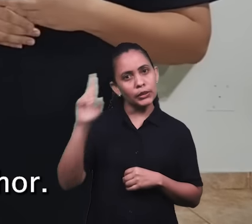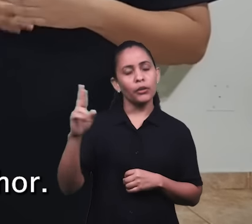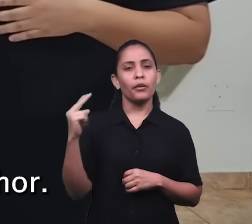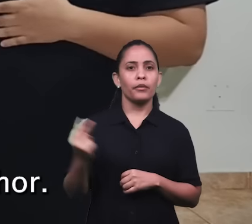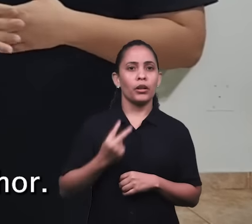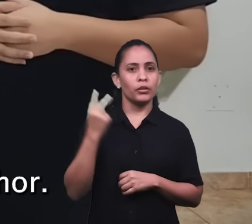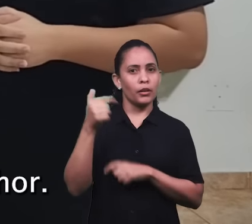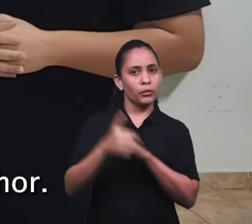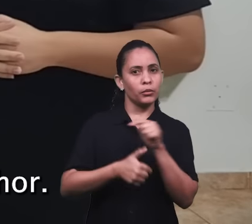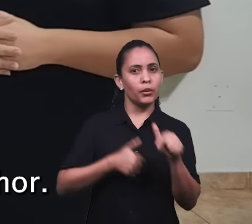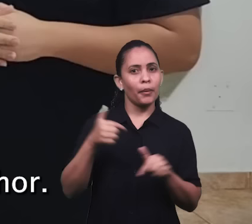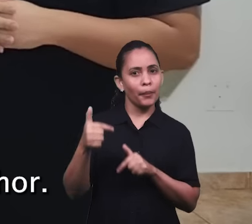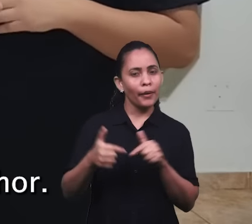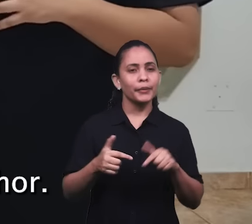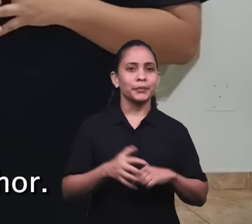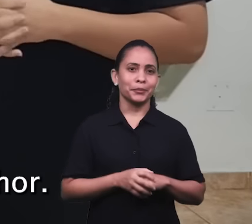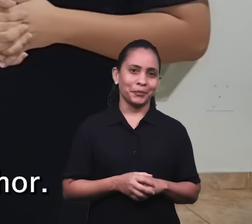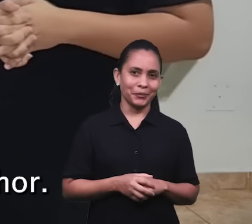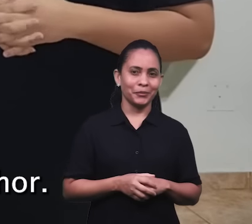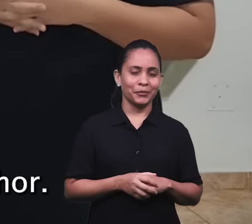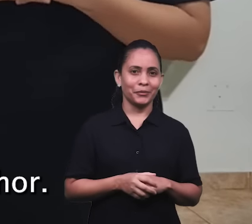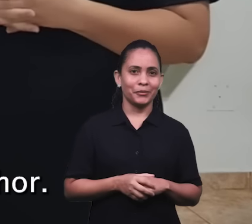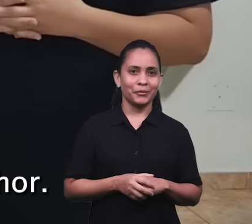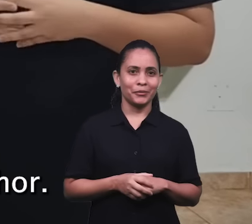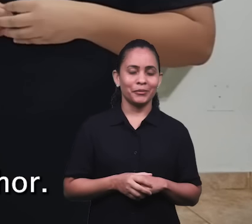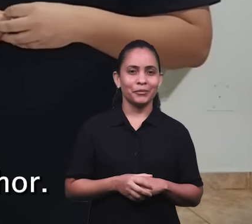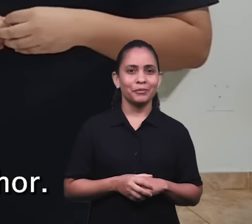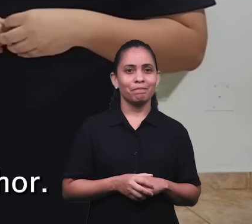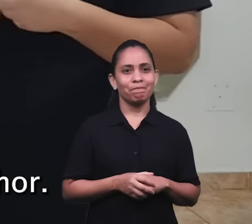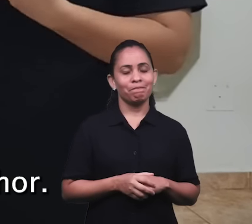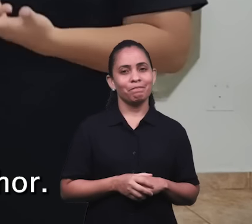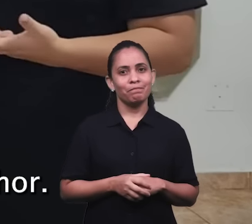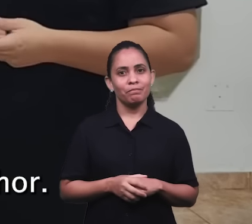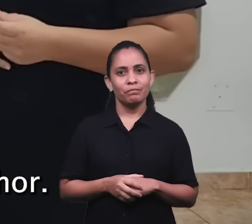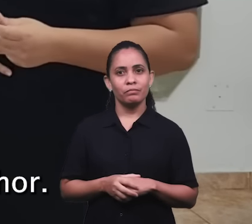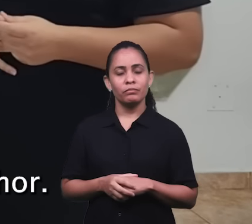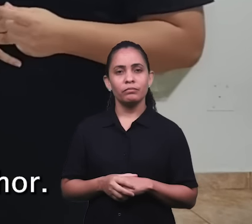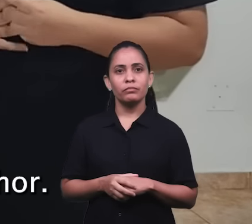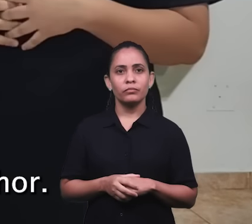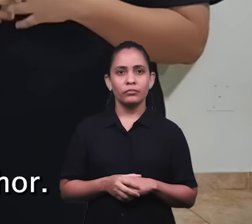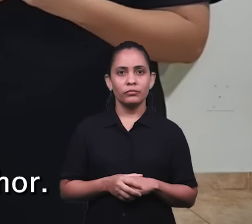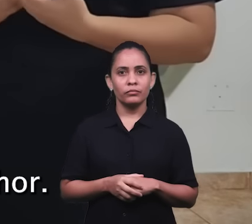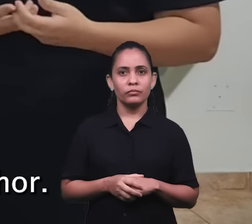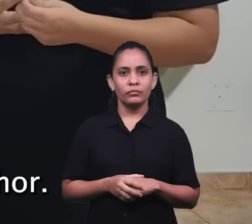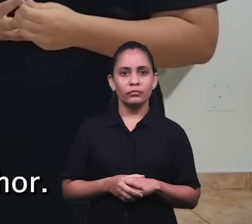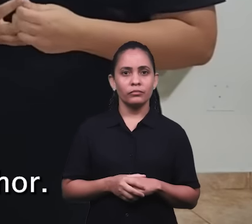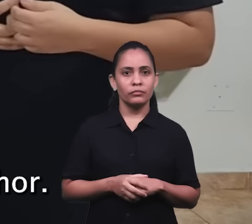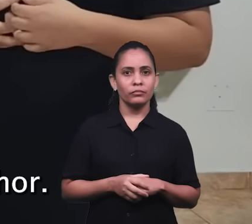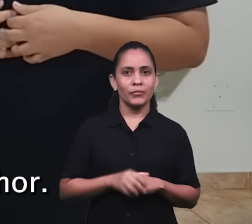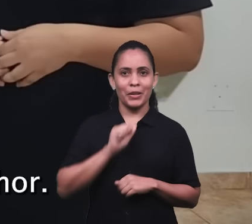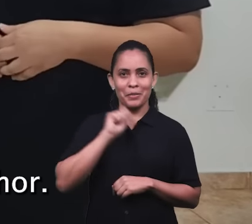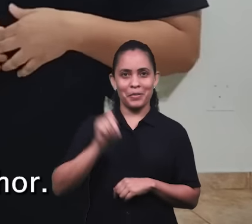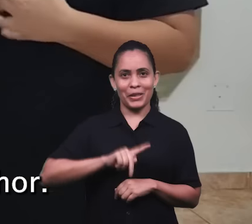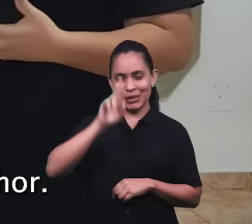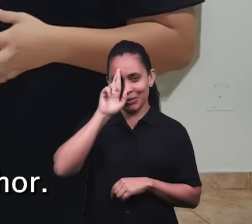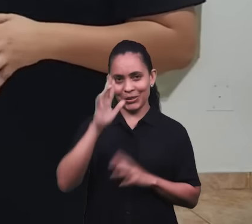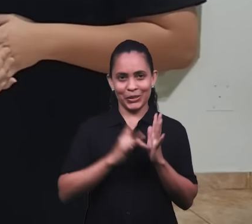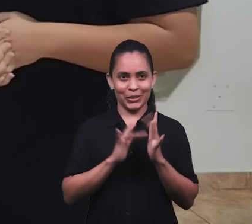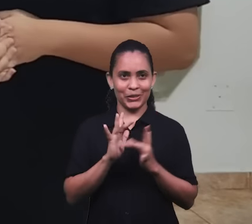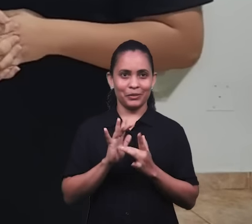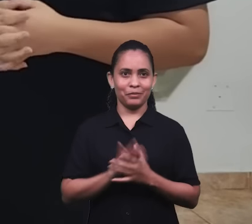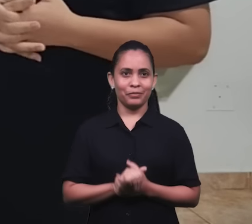fue mostrándome también todo eso, ¿no? Yo pude ver, pude valorar también más todo lo que el Señor nos da y valorar